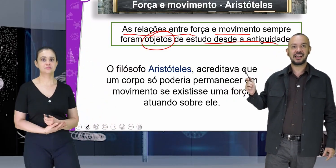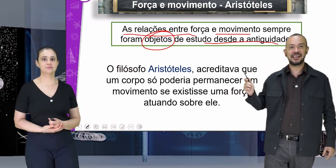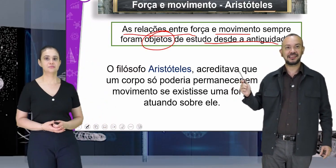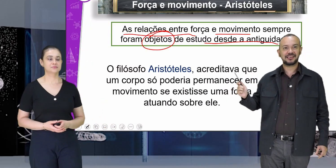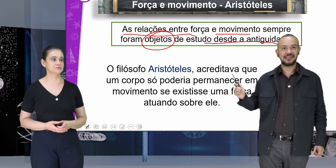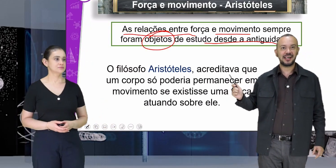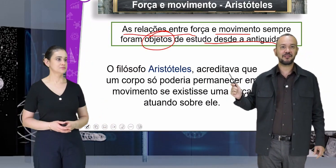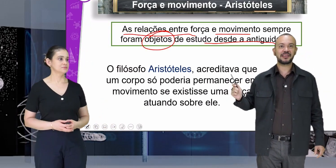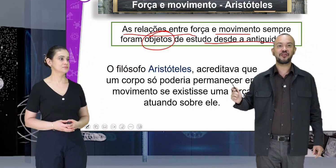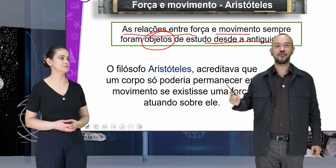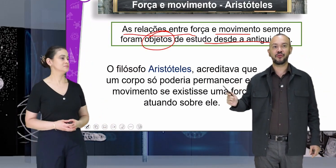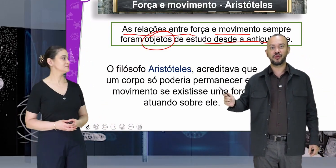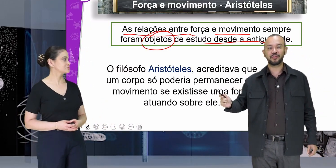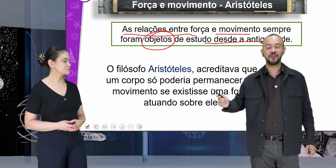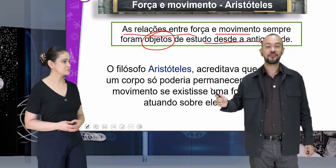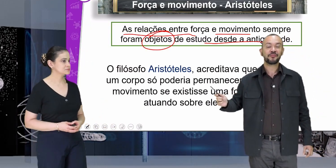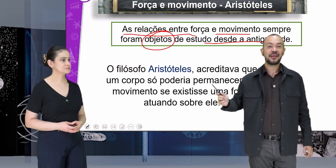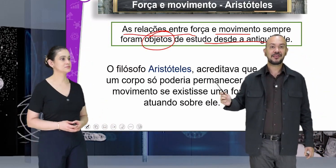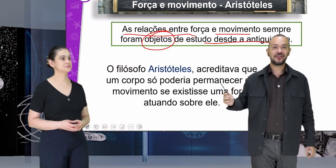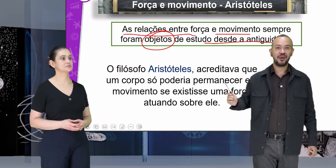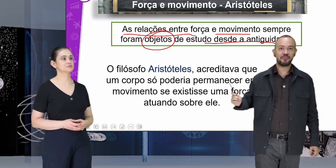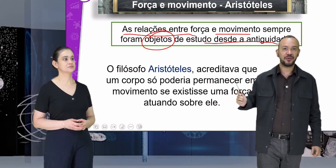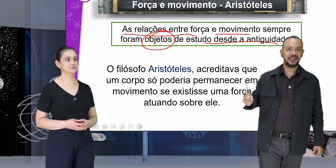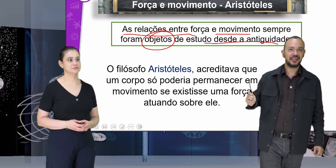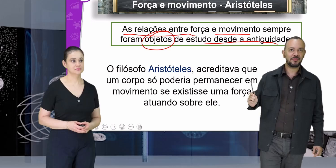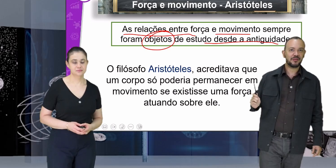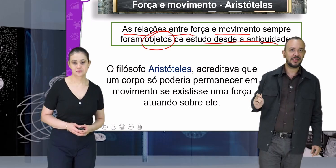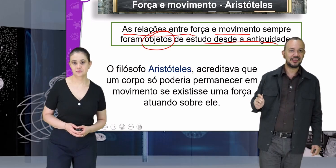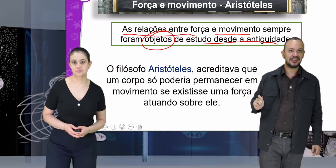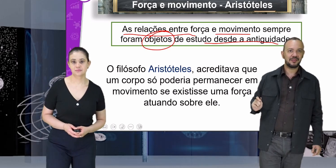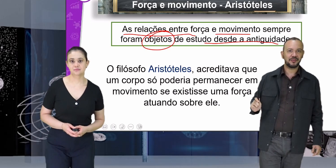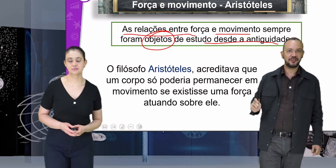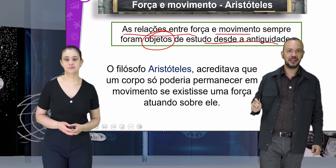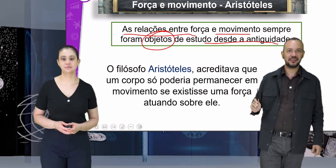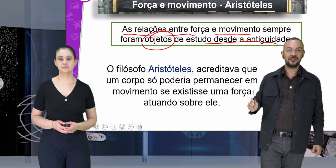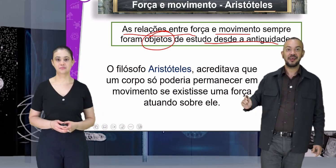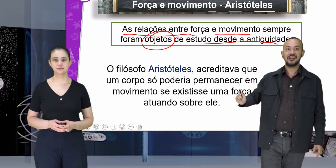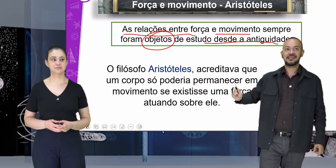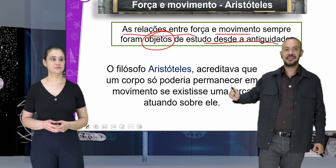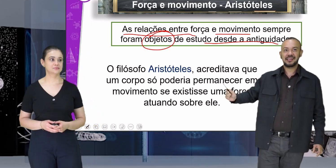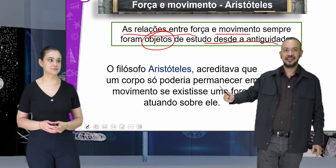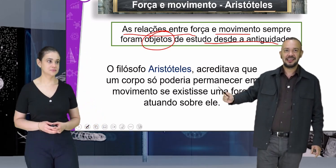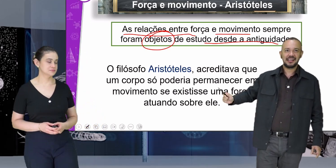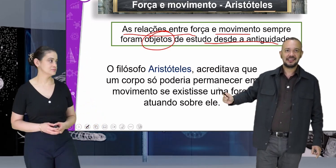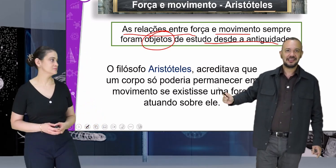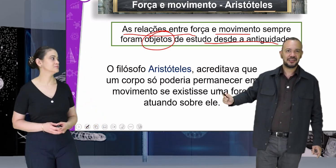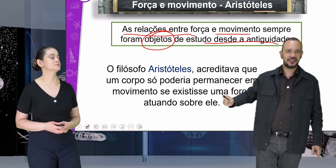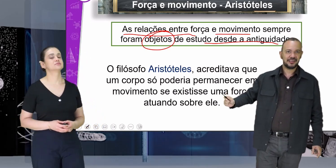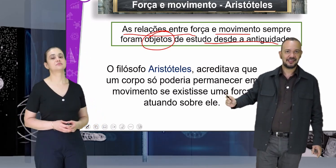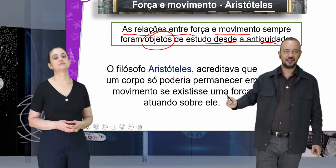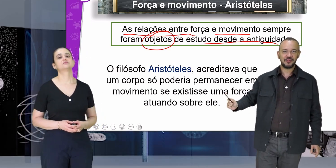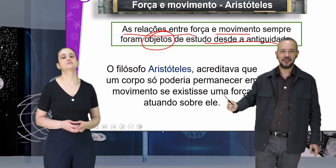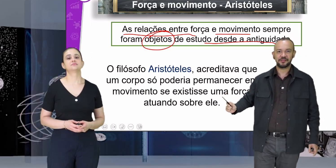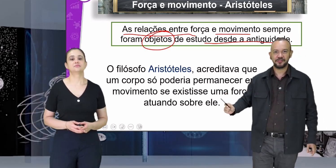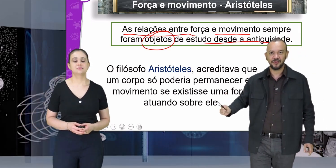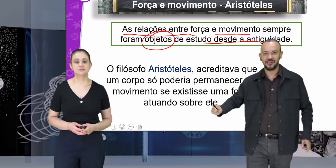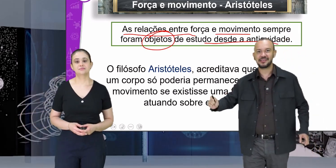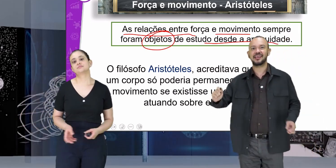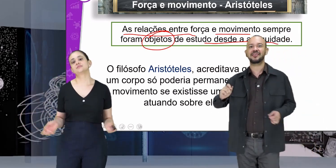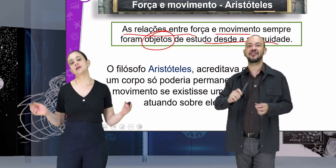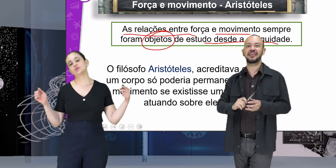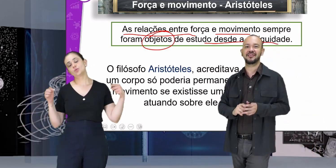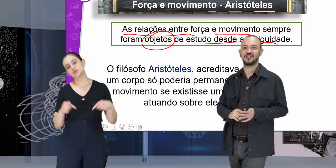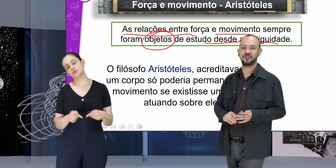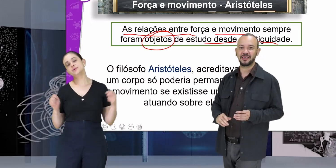Aristóteles acreditava que o corpo só poderia permanecer em movimento se existisse uma